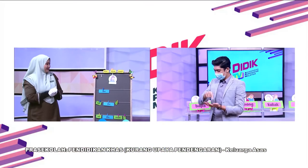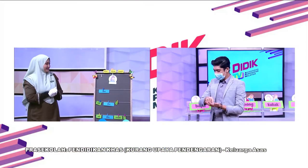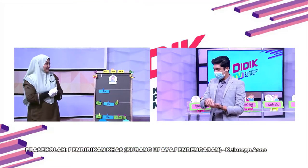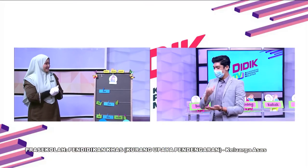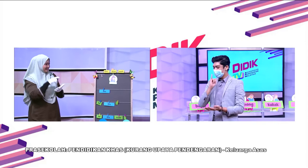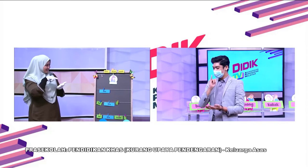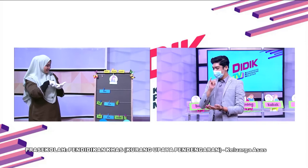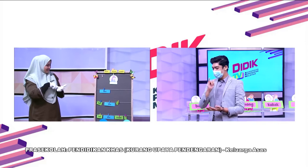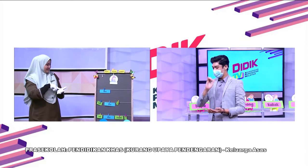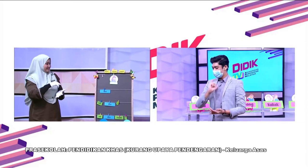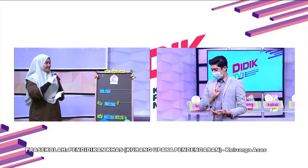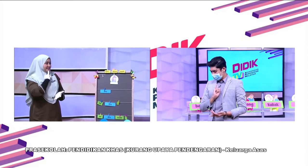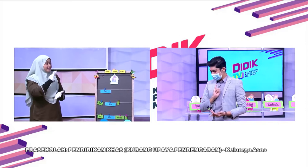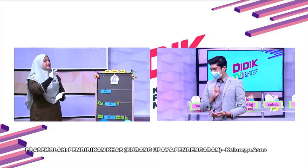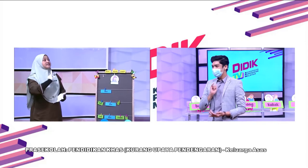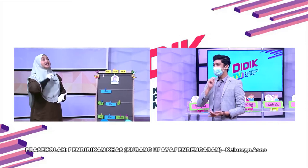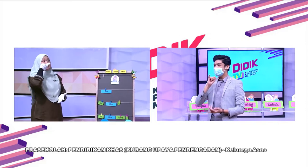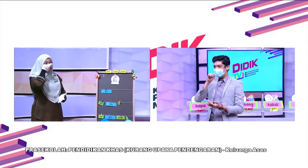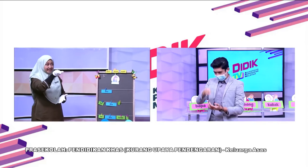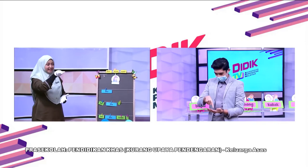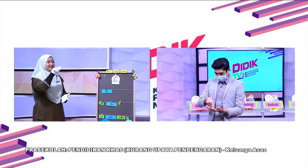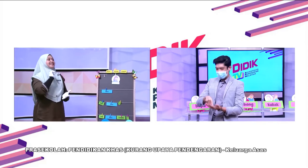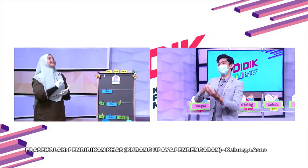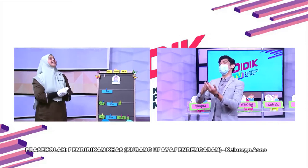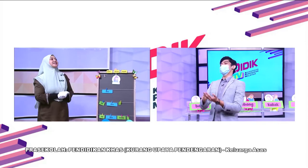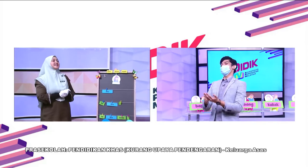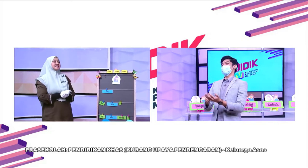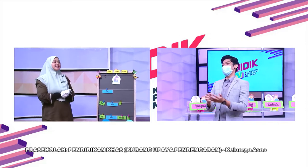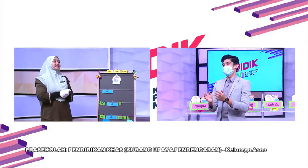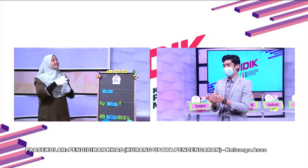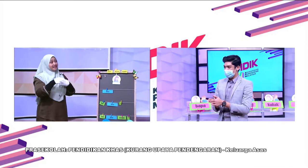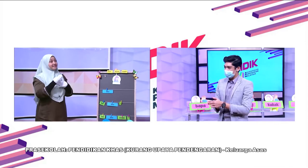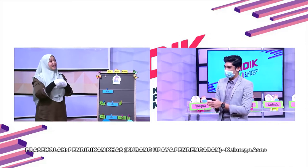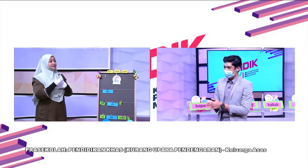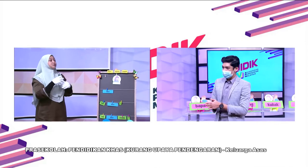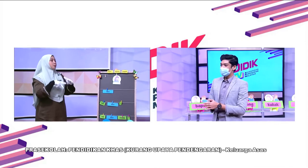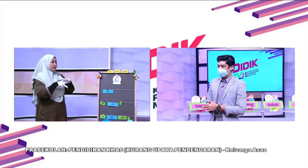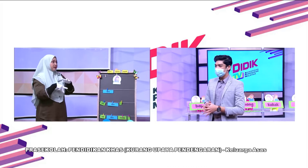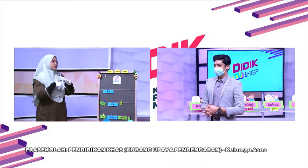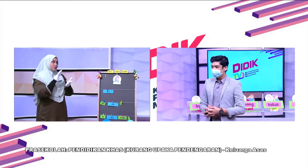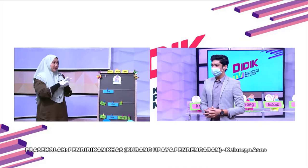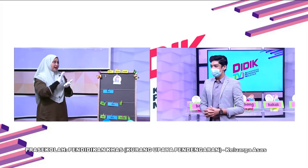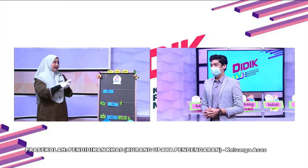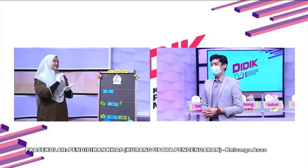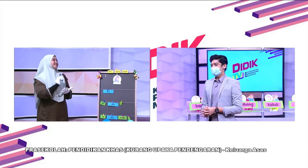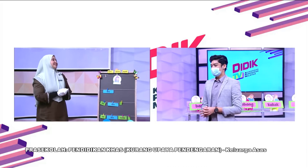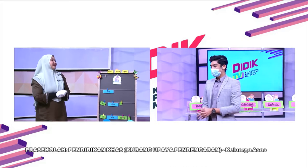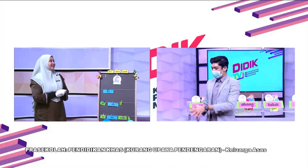ibu sayur titik taji selangkangan untuk prasekolah jadi